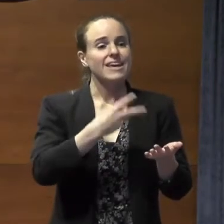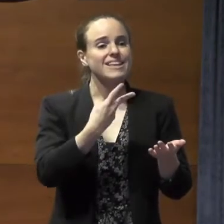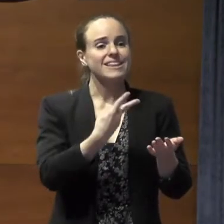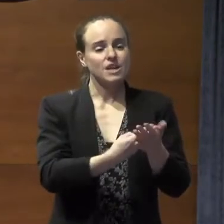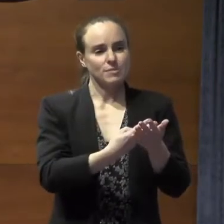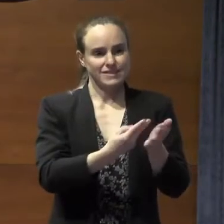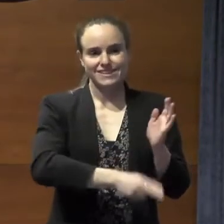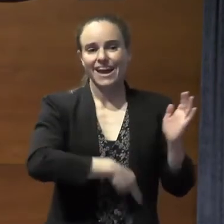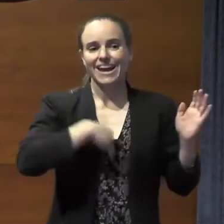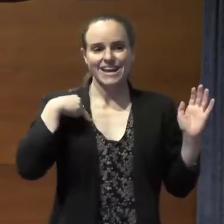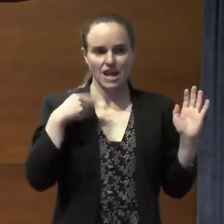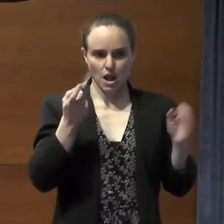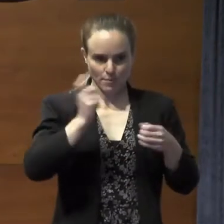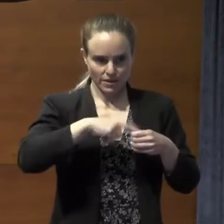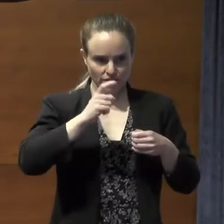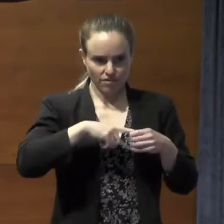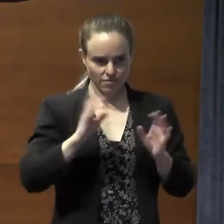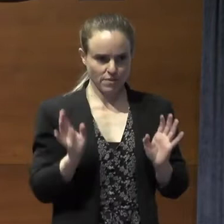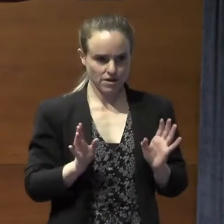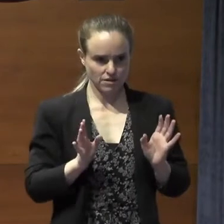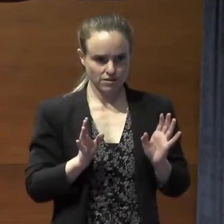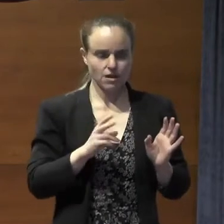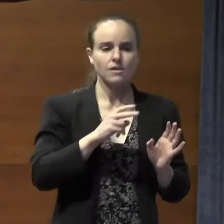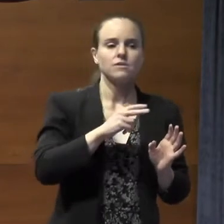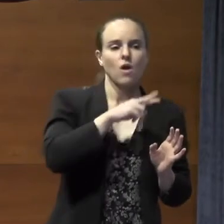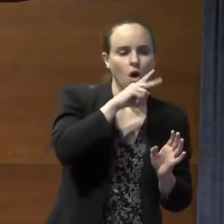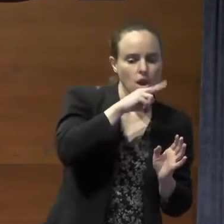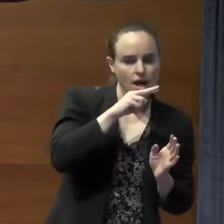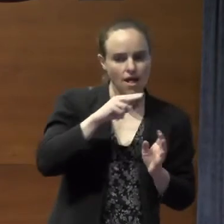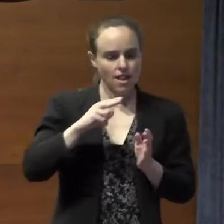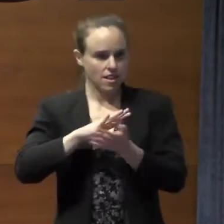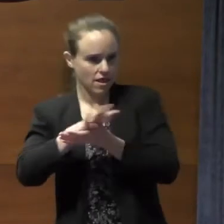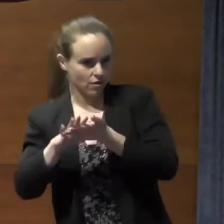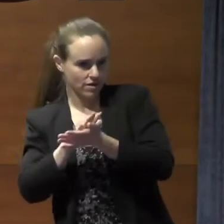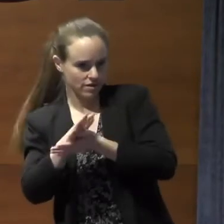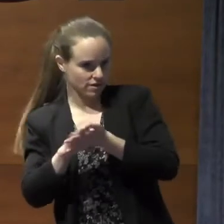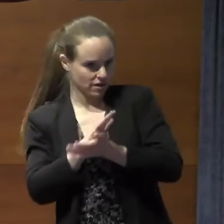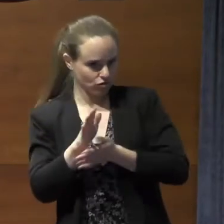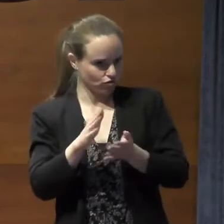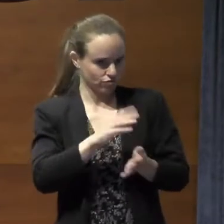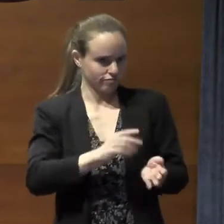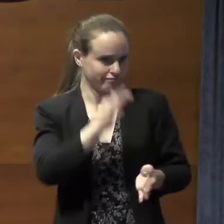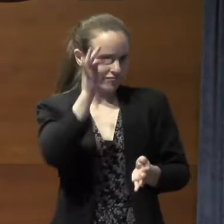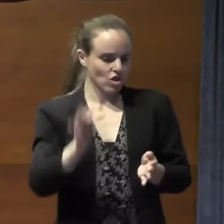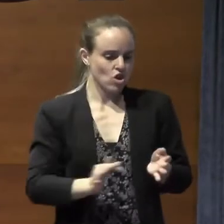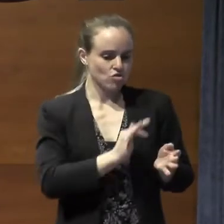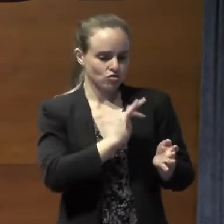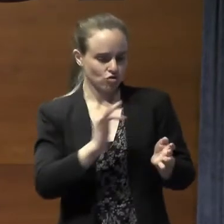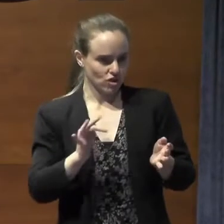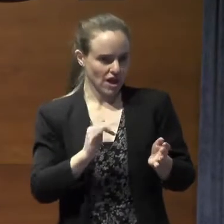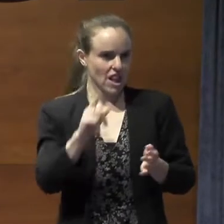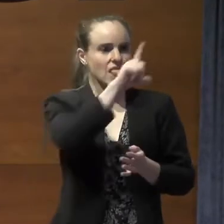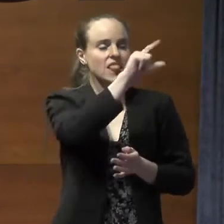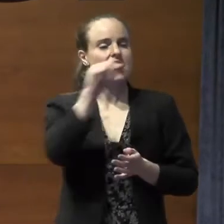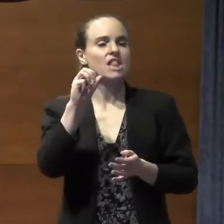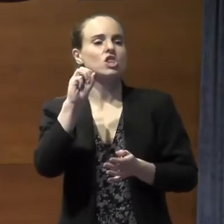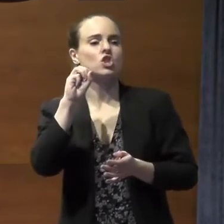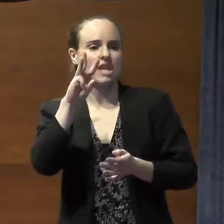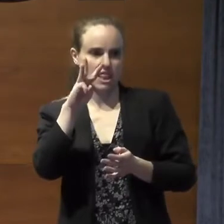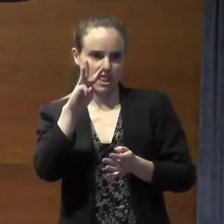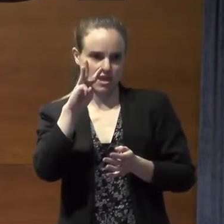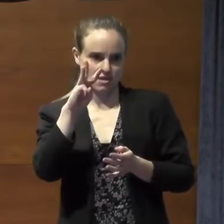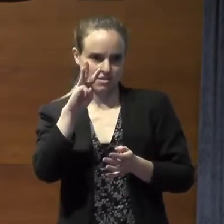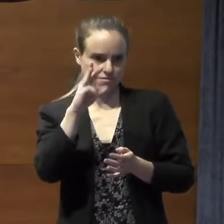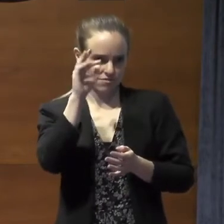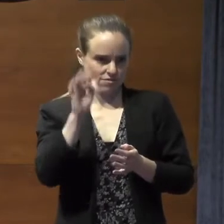amarillo los números de los intérpretes que respondieron al cuestionario con independencia de que se